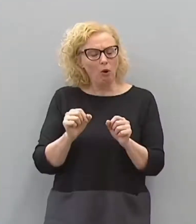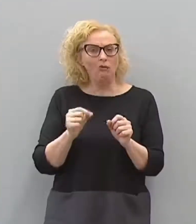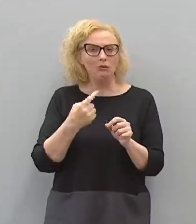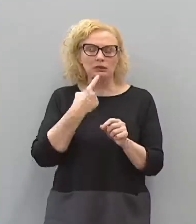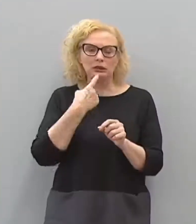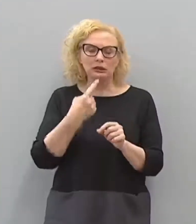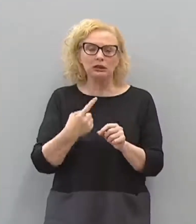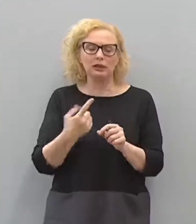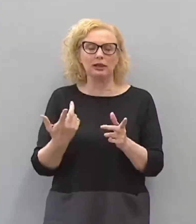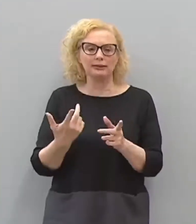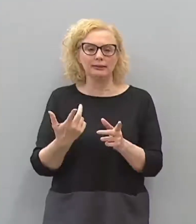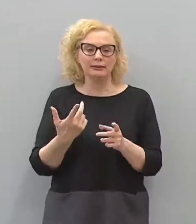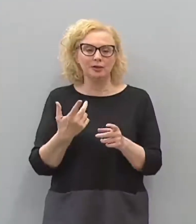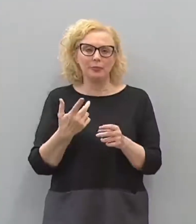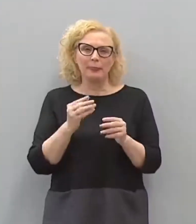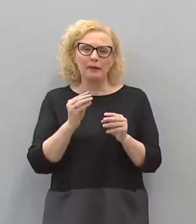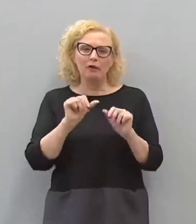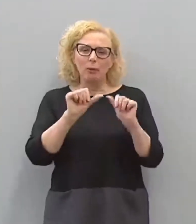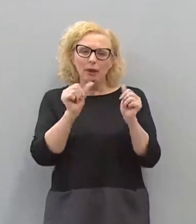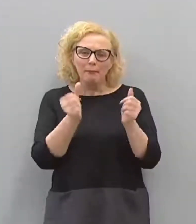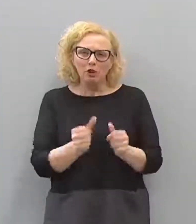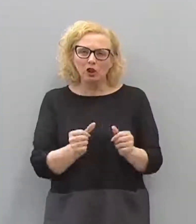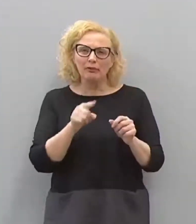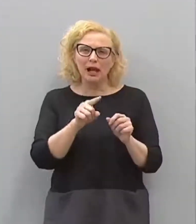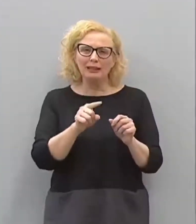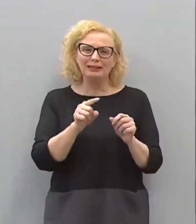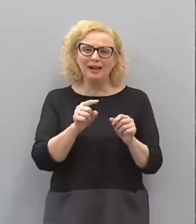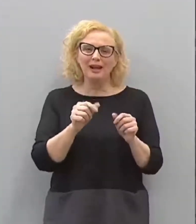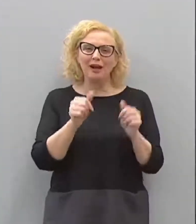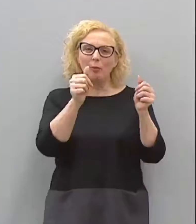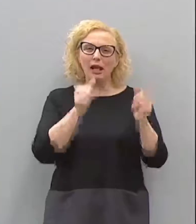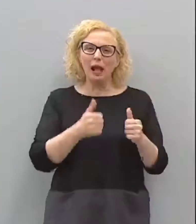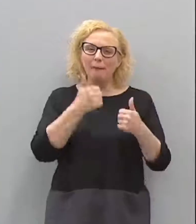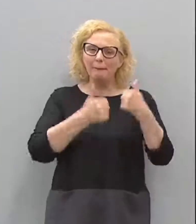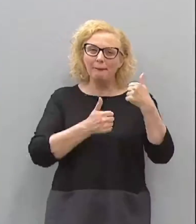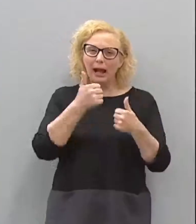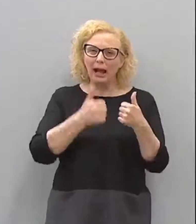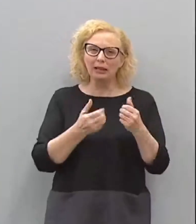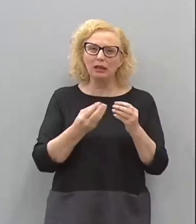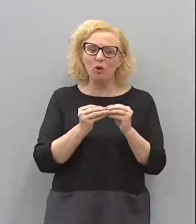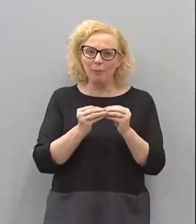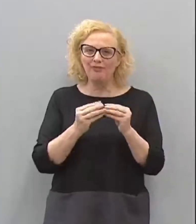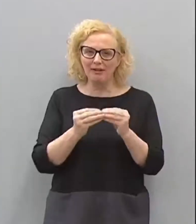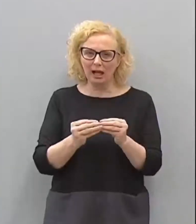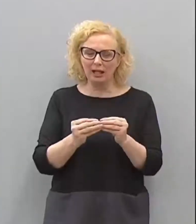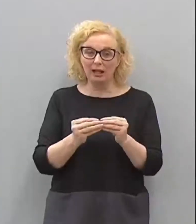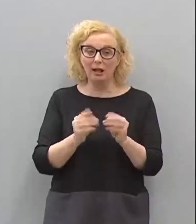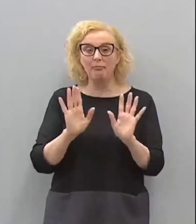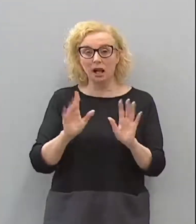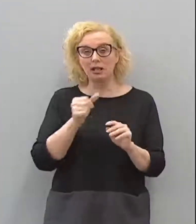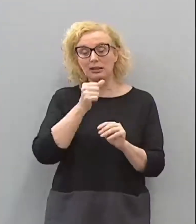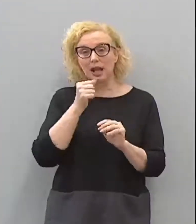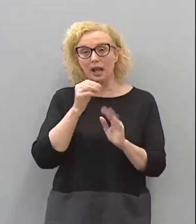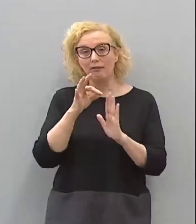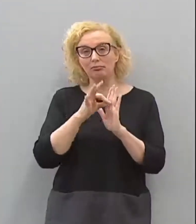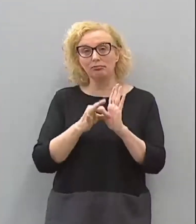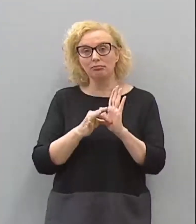più opportune per la redazione degli appalti fermo restando il rispetto di quelli che sono i principi